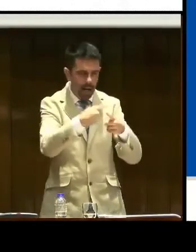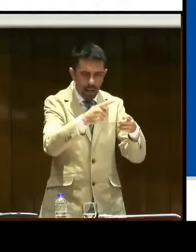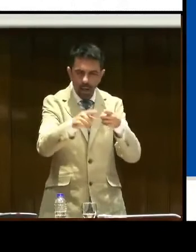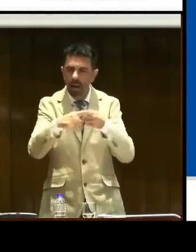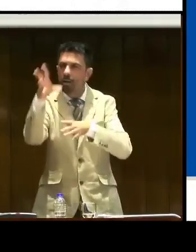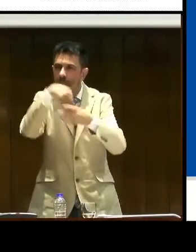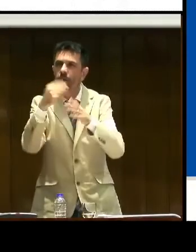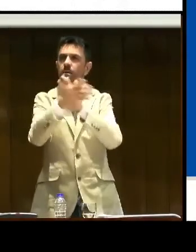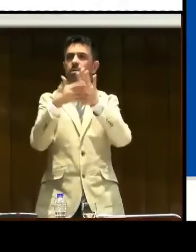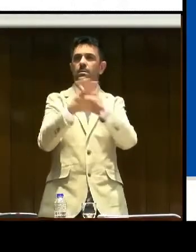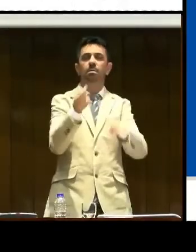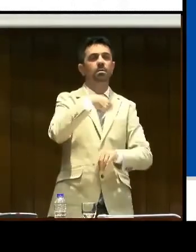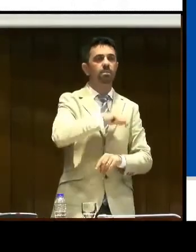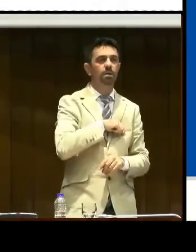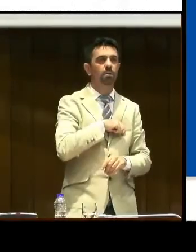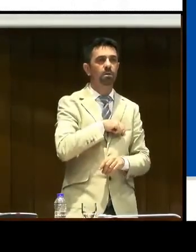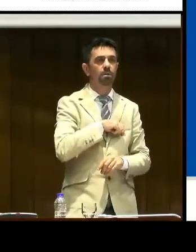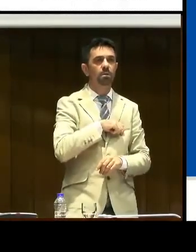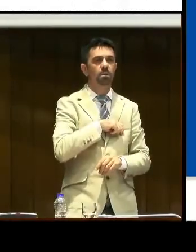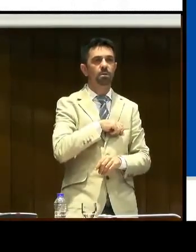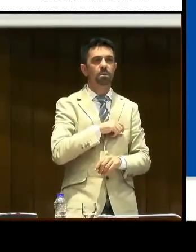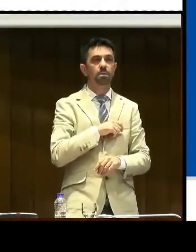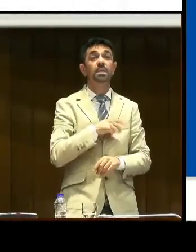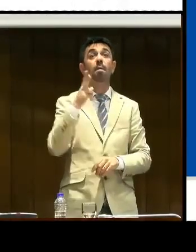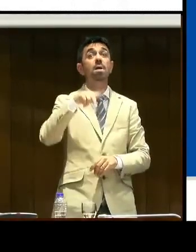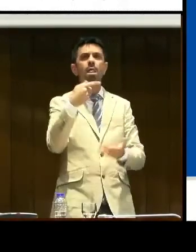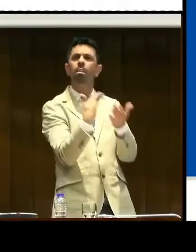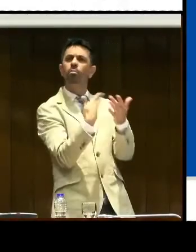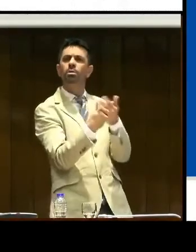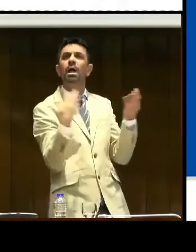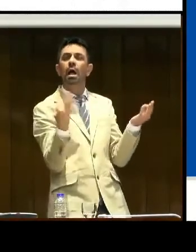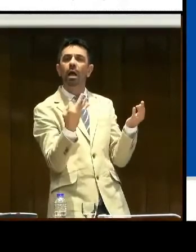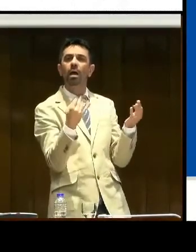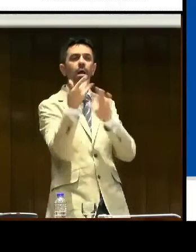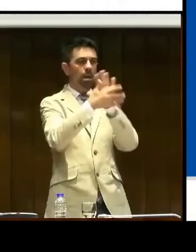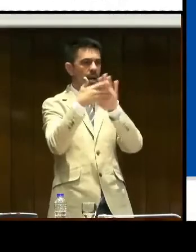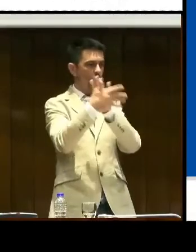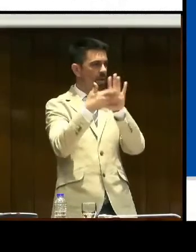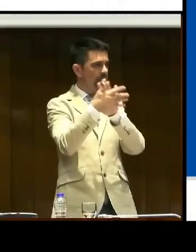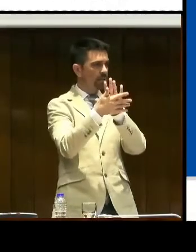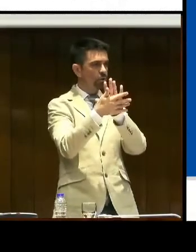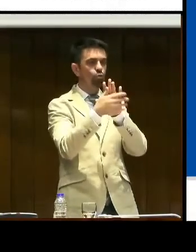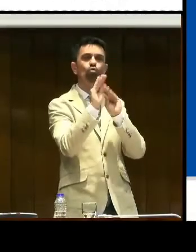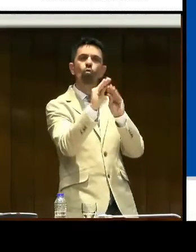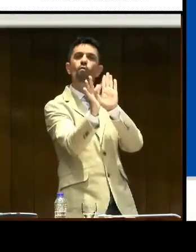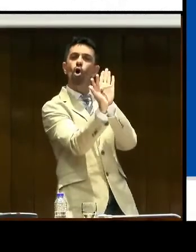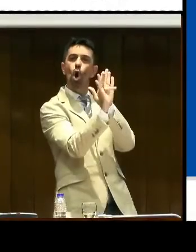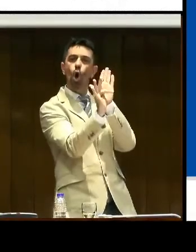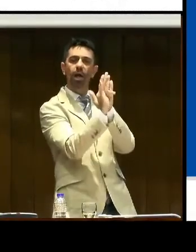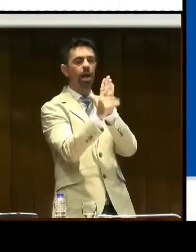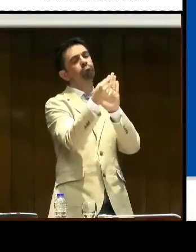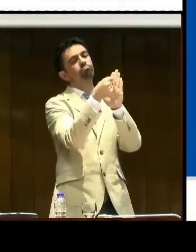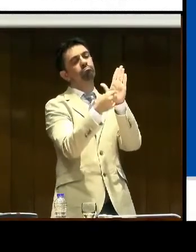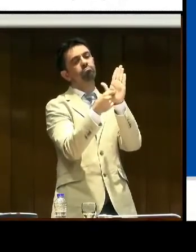tiempo confirmaría que las lenguas de signos son fonológicamente congruentes con las lenguas